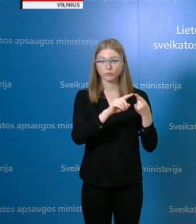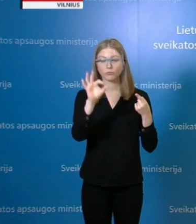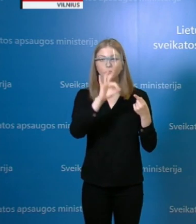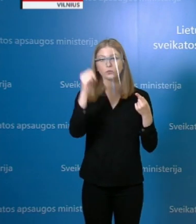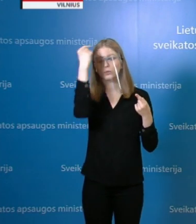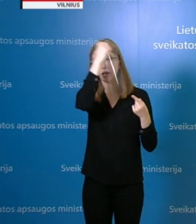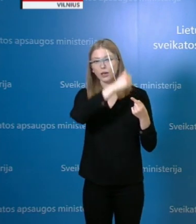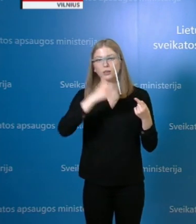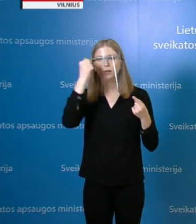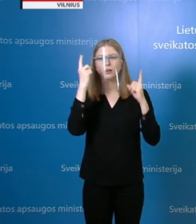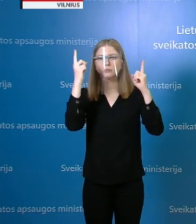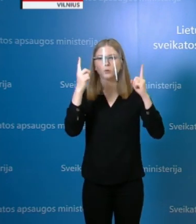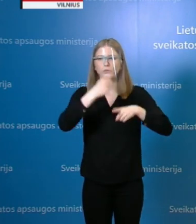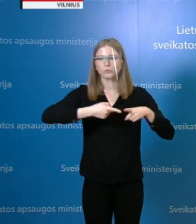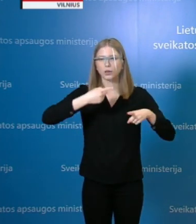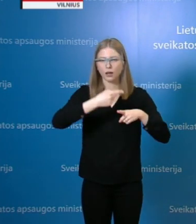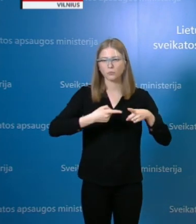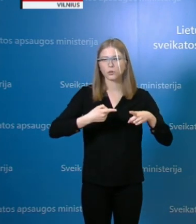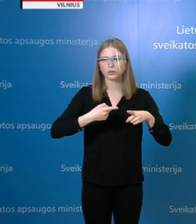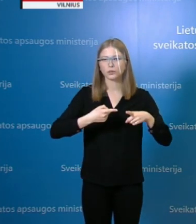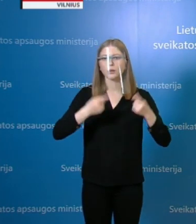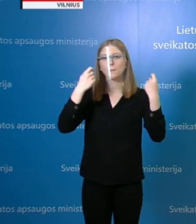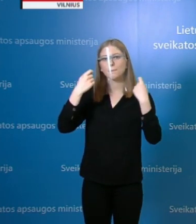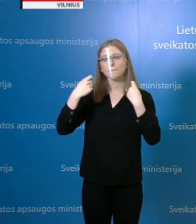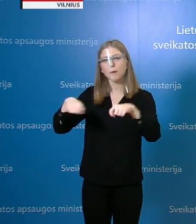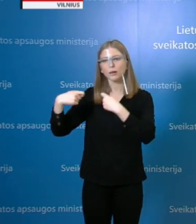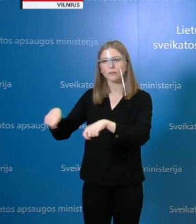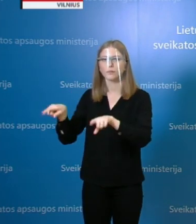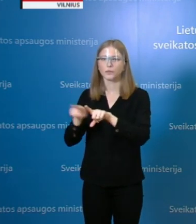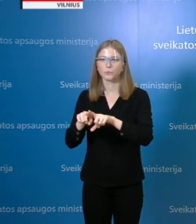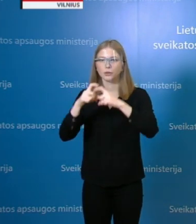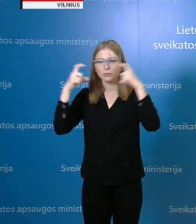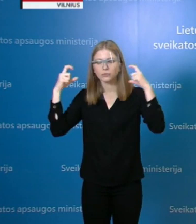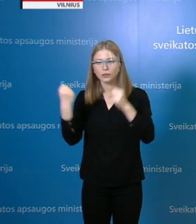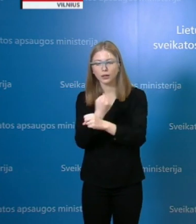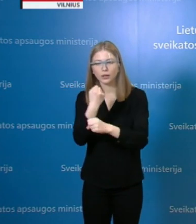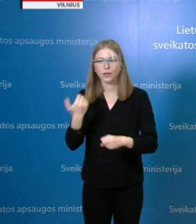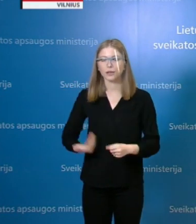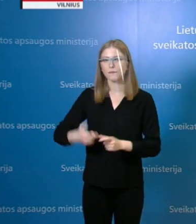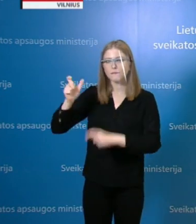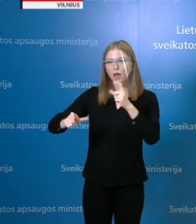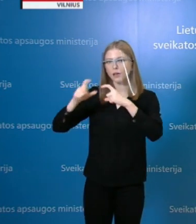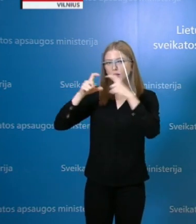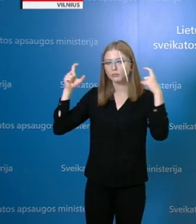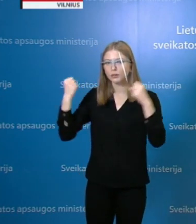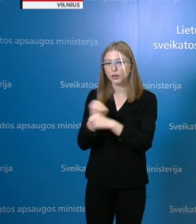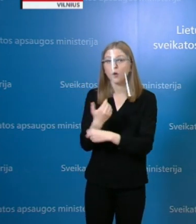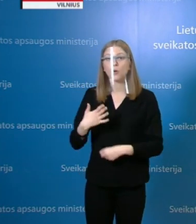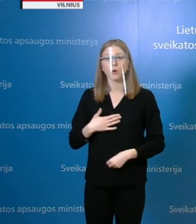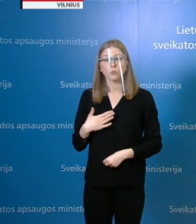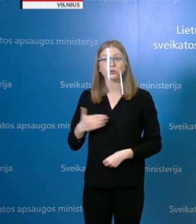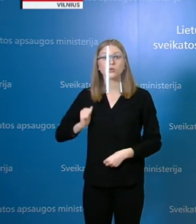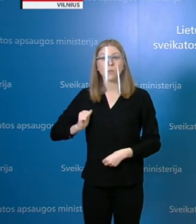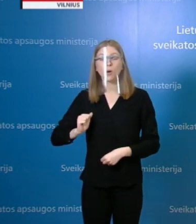apsaugos priemonių naudojimo pardavėjams, kitų paslaugų teikėjams, patiems gyventojams. Na, mūsų skaitytojai teiraujasi, kokia